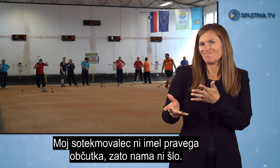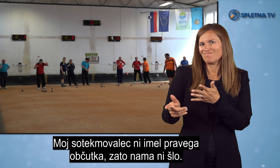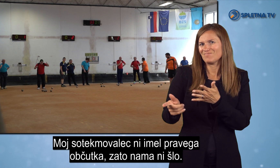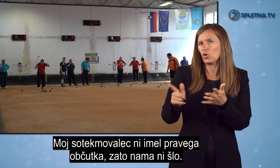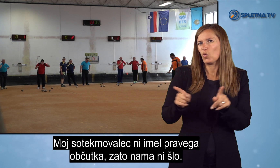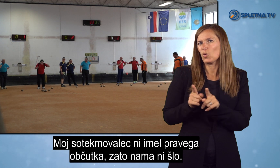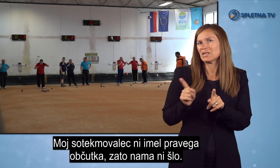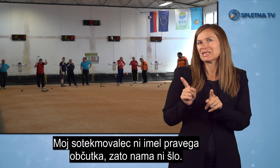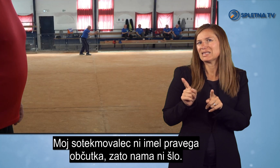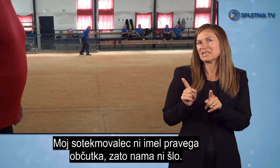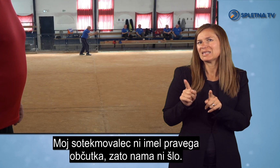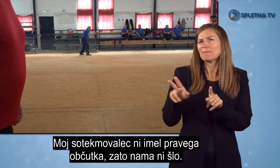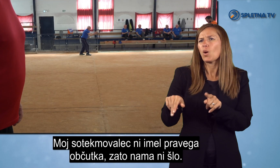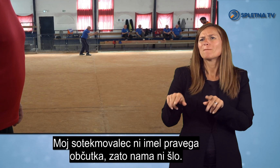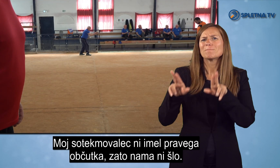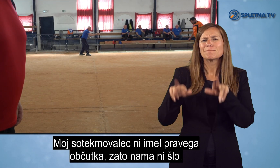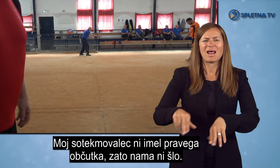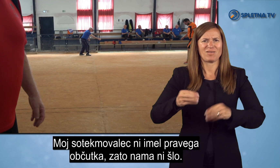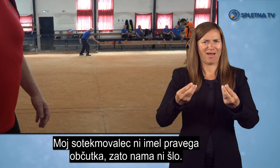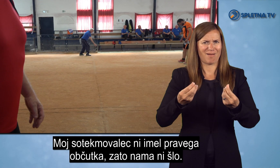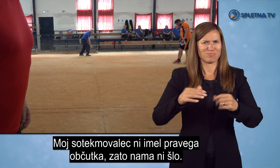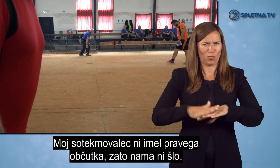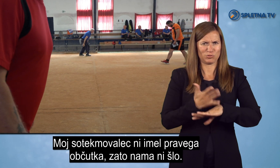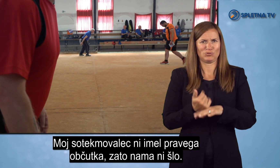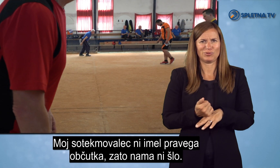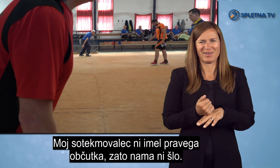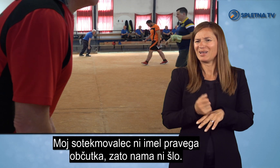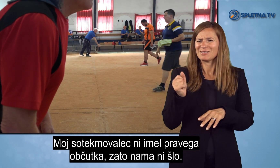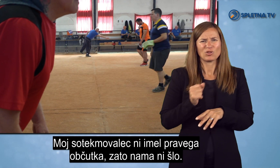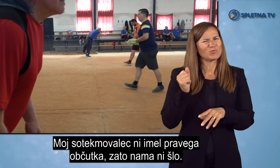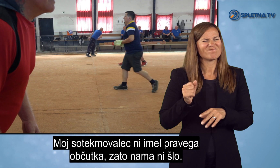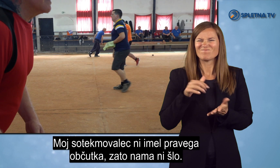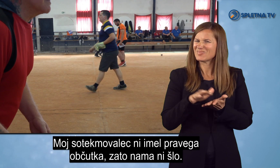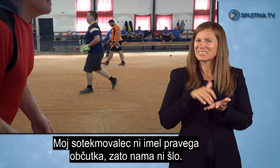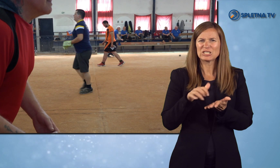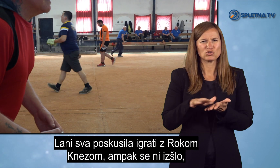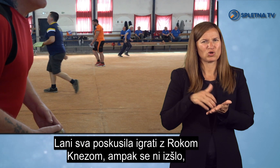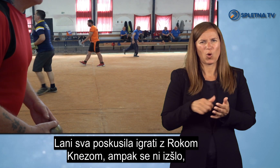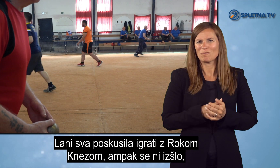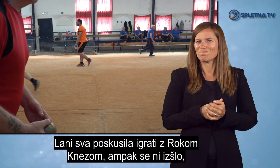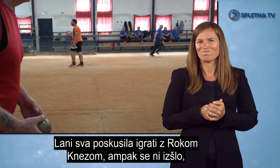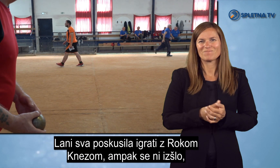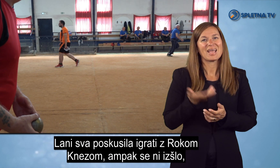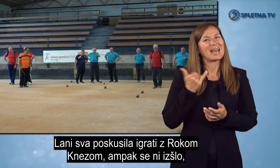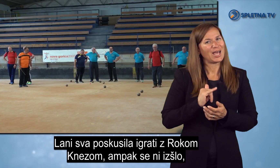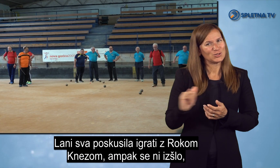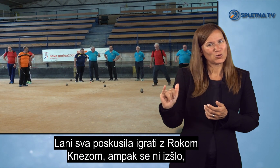nima pravega občutka, zato nama ni šlo. Lansko leto sem pa